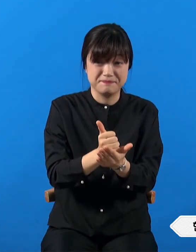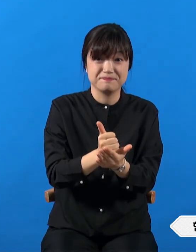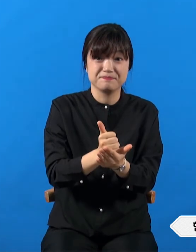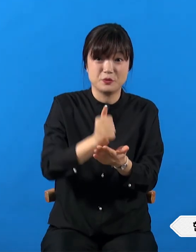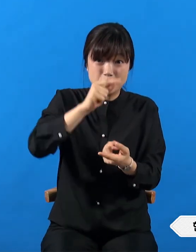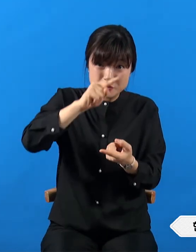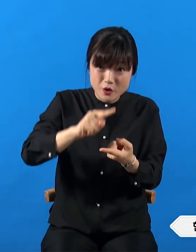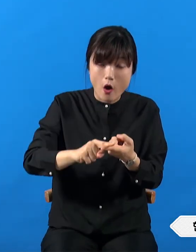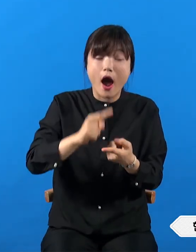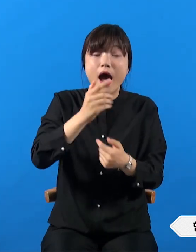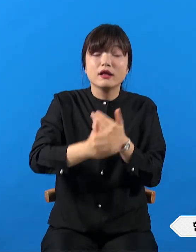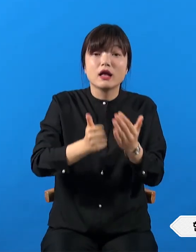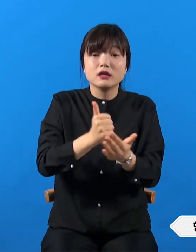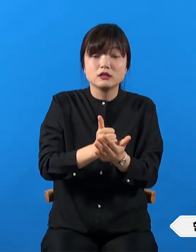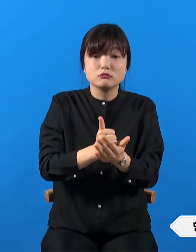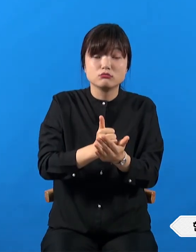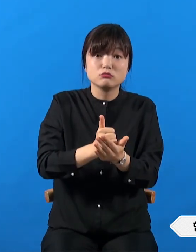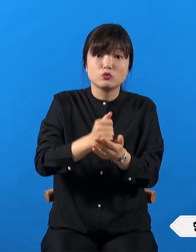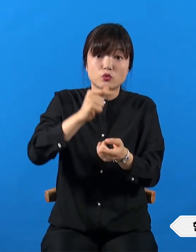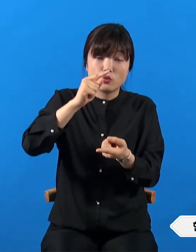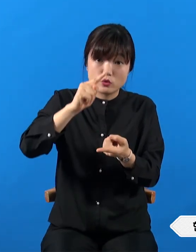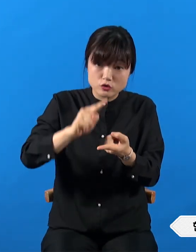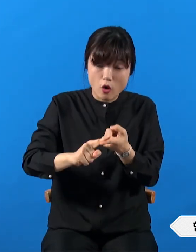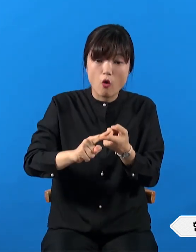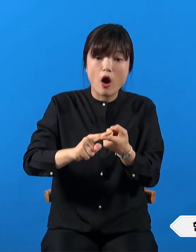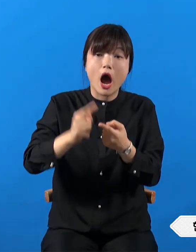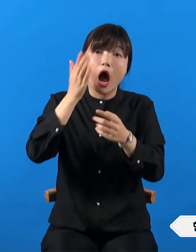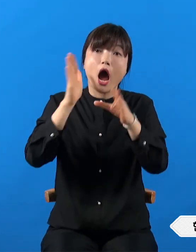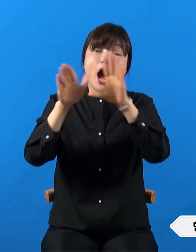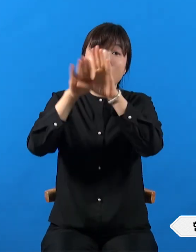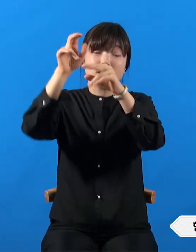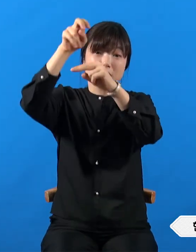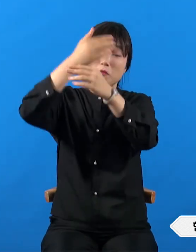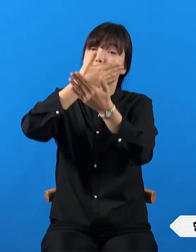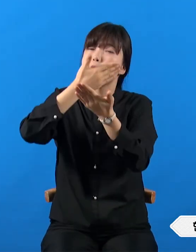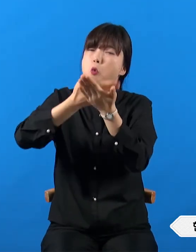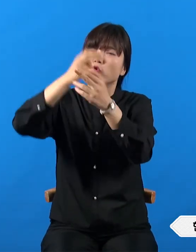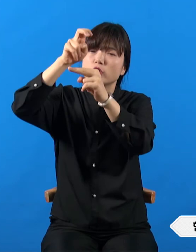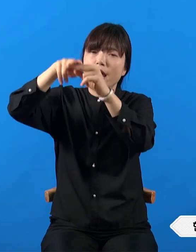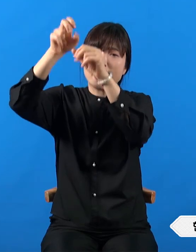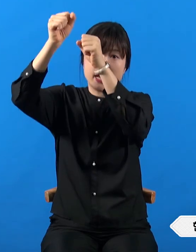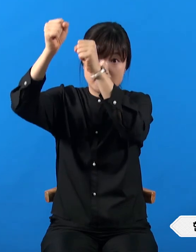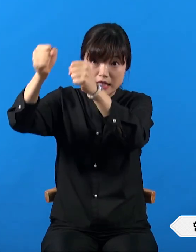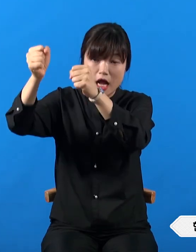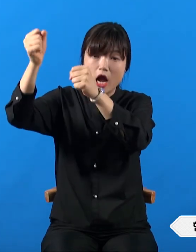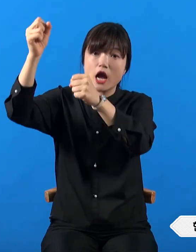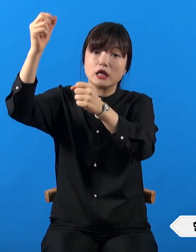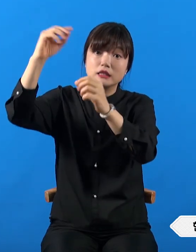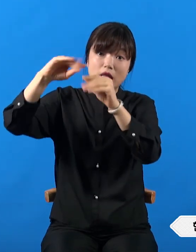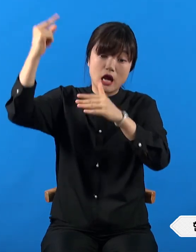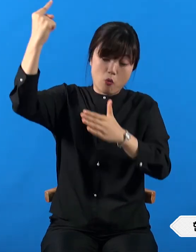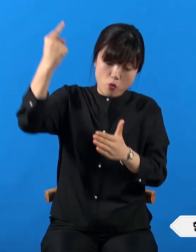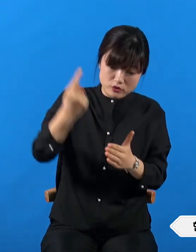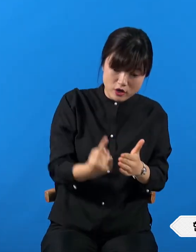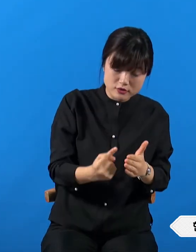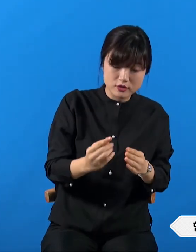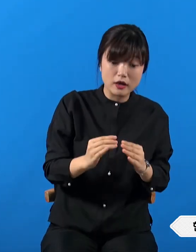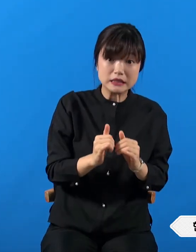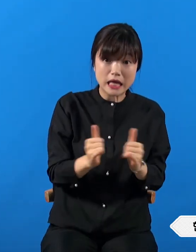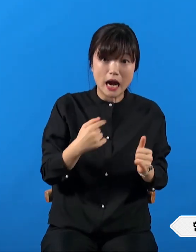하나님으로서 예수님은 하나님으로서 하늘에 계시다가 이 땅에 오셔서 우리와 똑같은 사람이